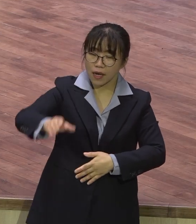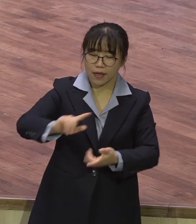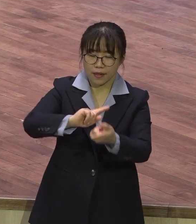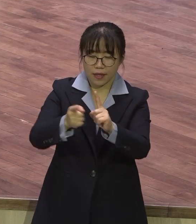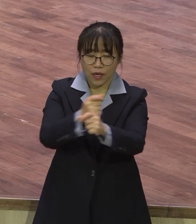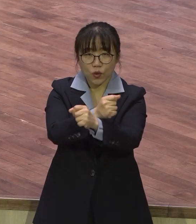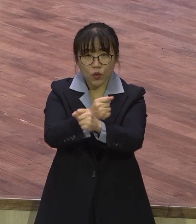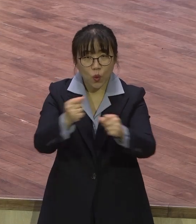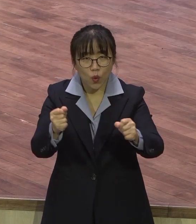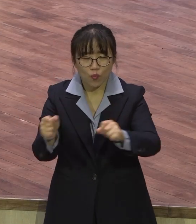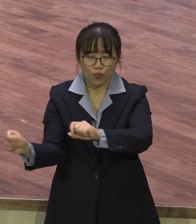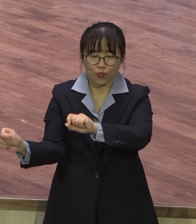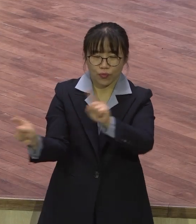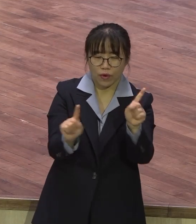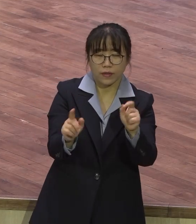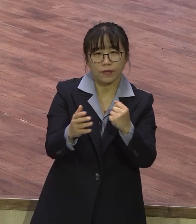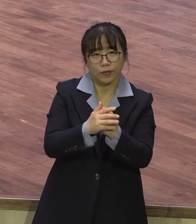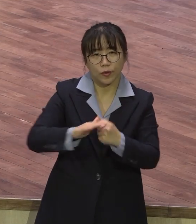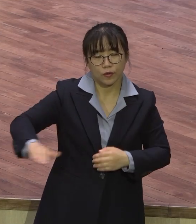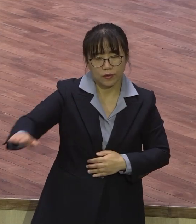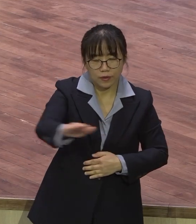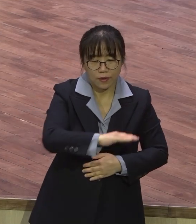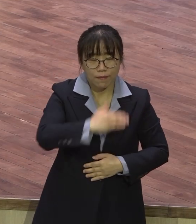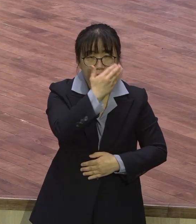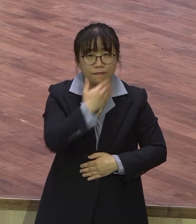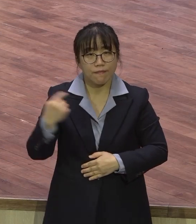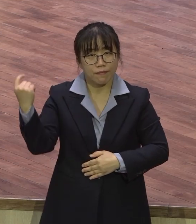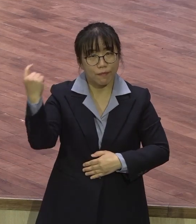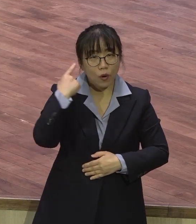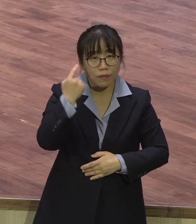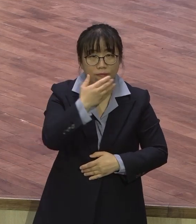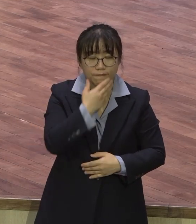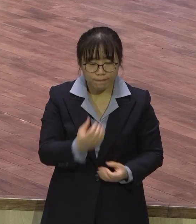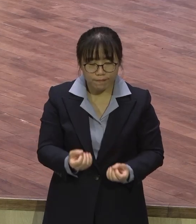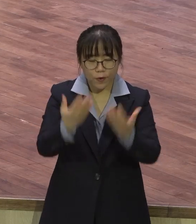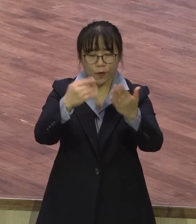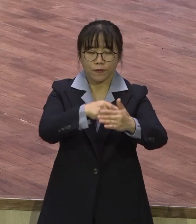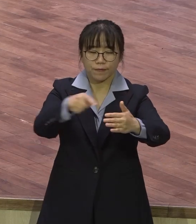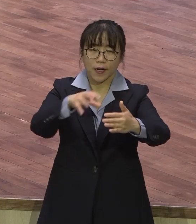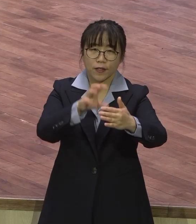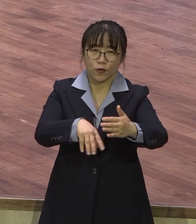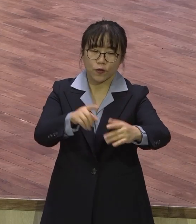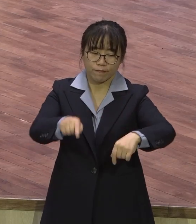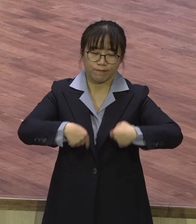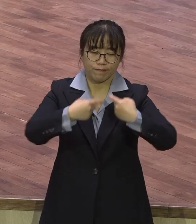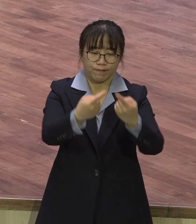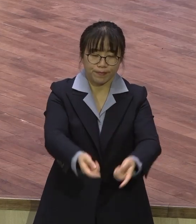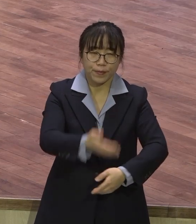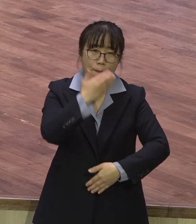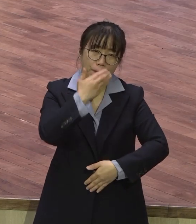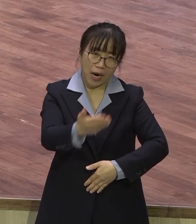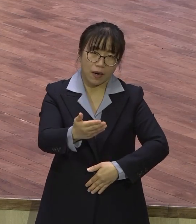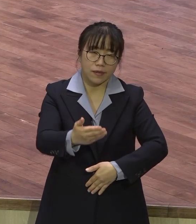인해서 우리는 복음의 축복 속으로 들어갈 수 있게 되었다라고 하는 것입니다